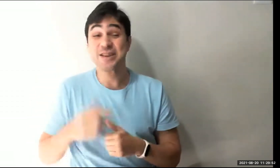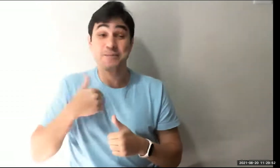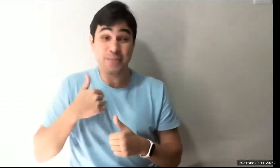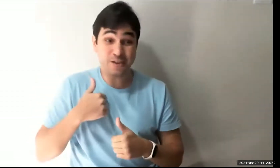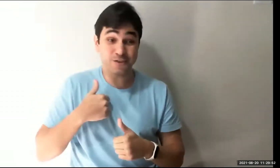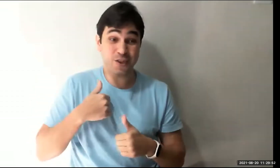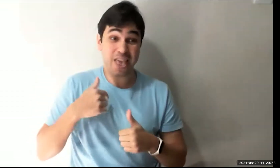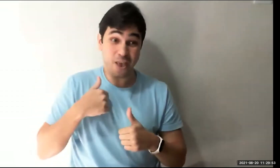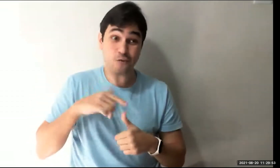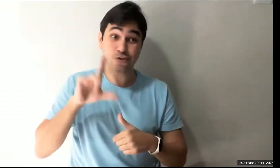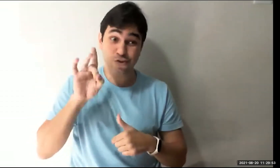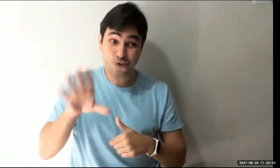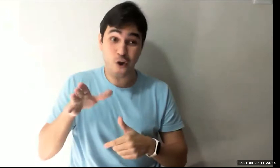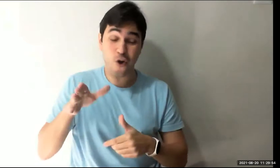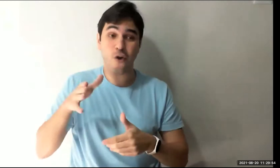eu tive esse impedimento.